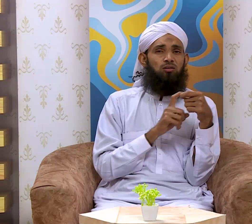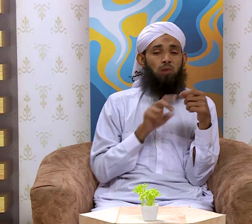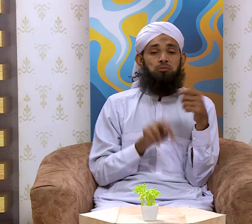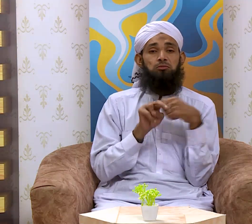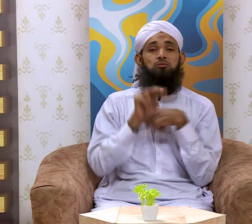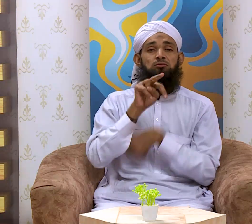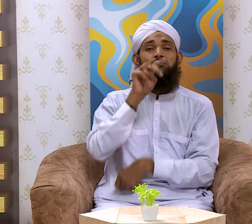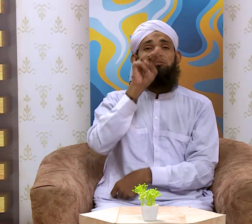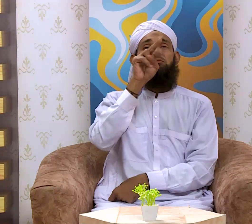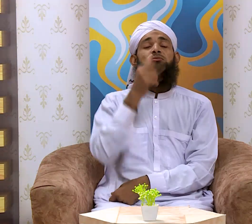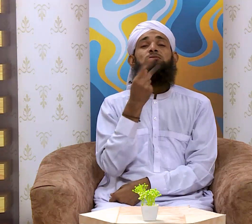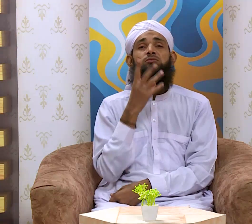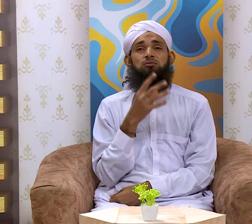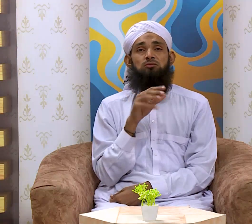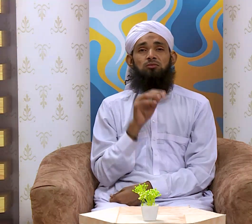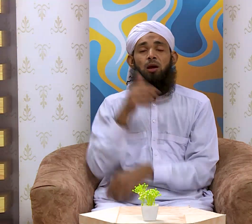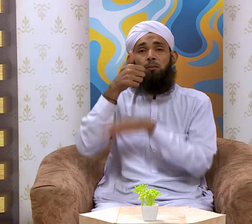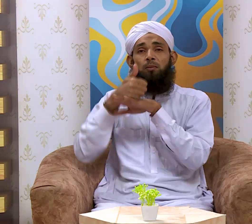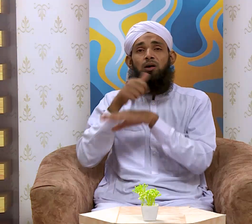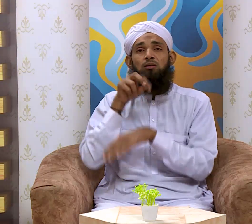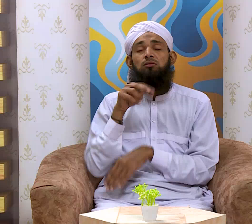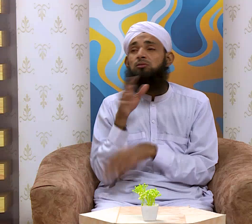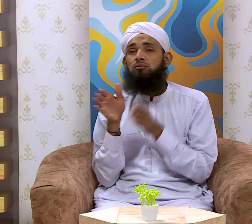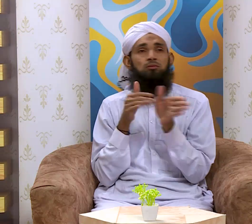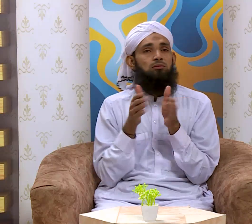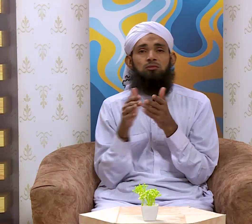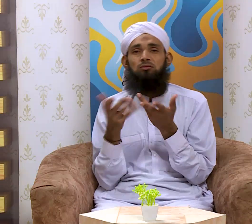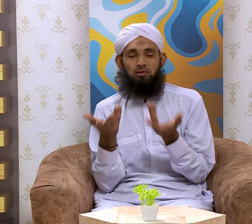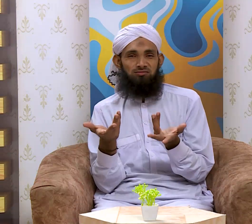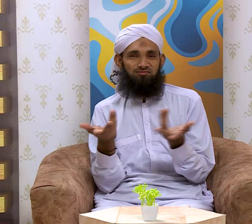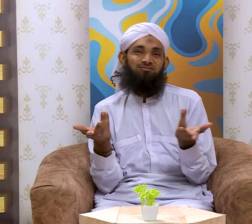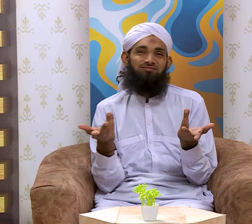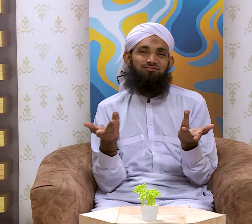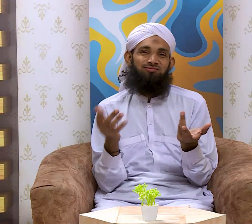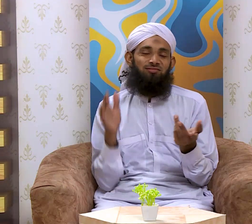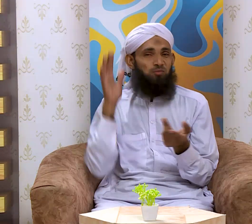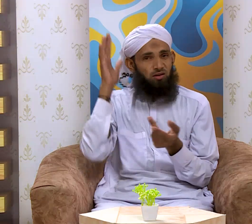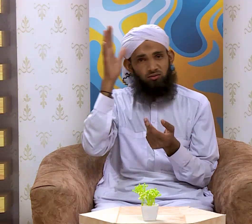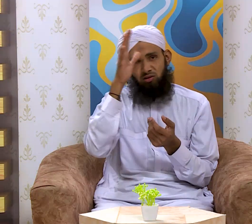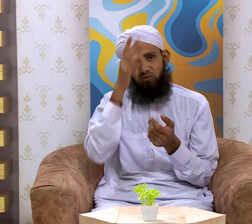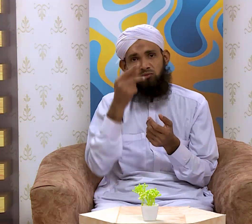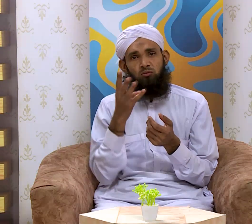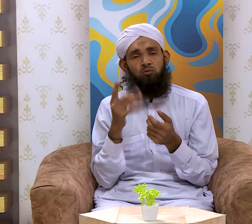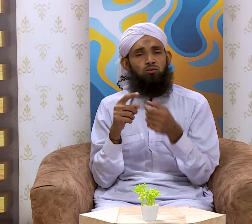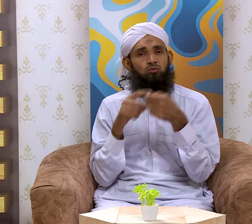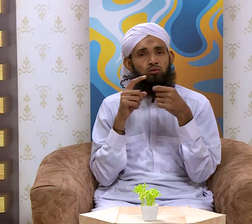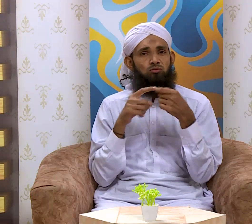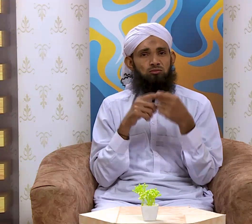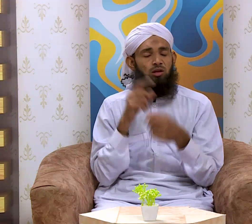ہیں، ممبر کس طرف ہے؟ ظاہر ہے کہ یہ چیزیں تو بار بار دیکھنے پر بھی یاد نہیں رہتی، تو